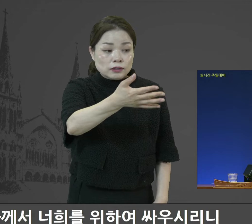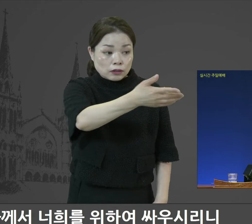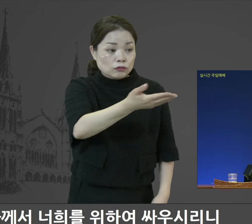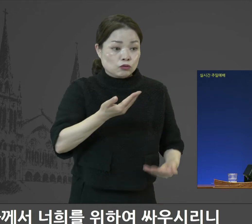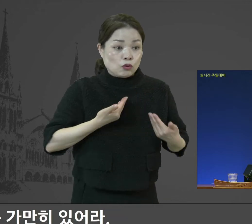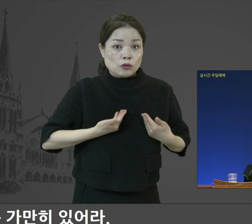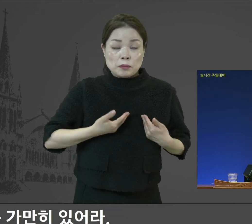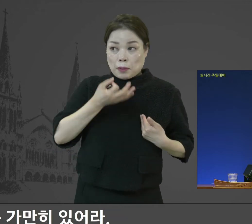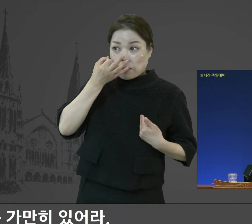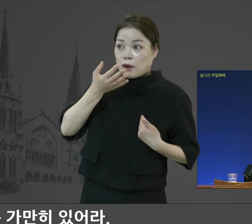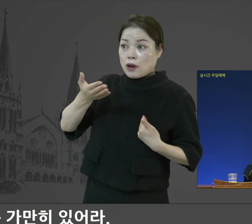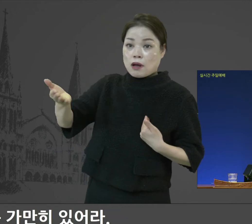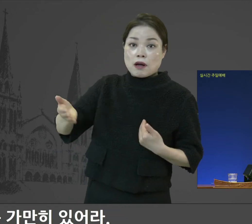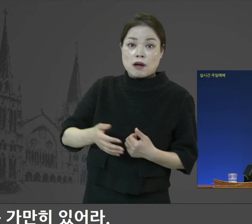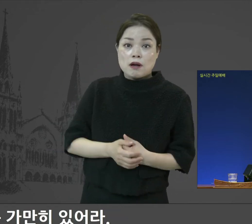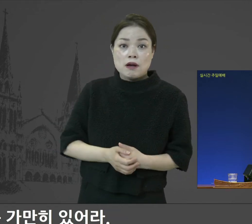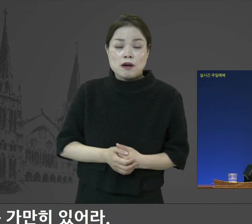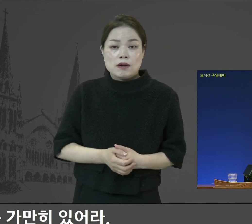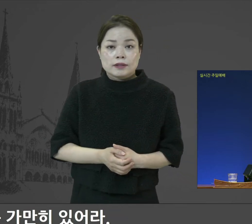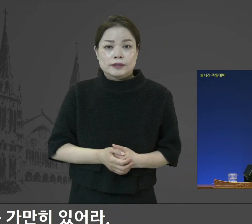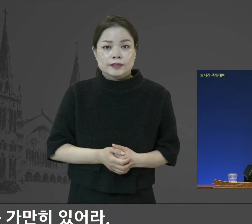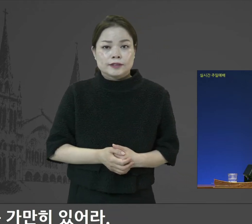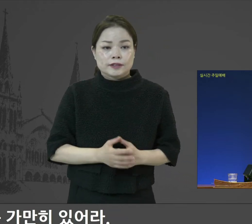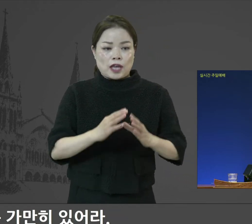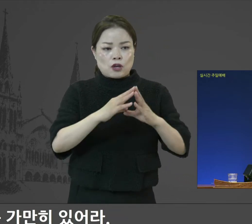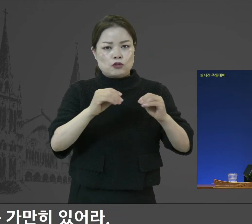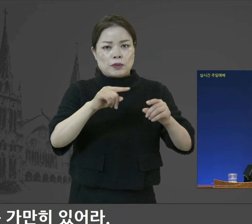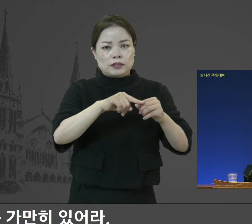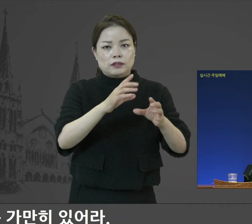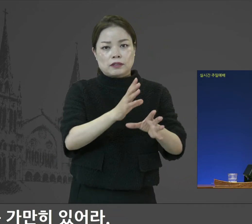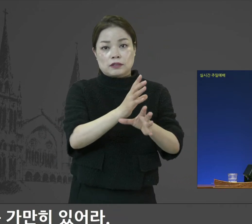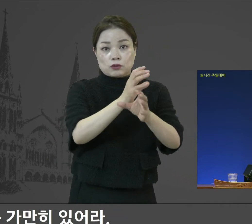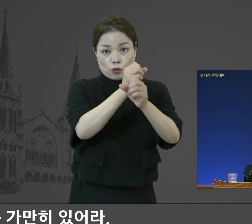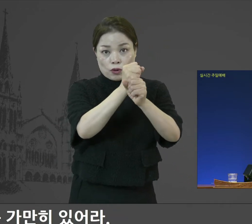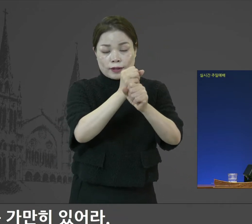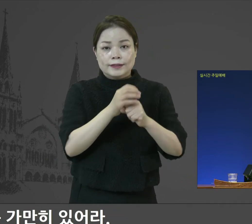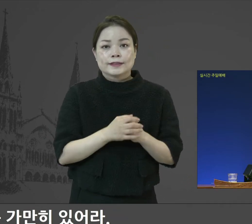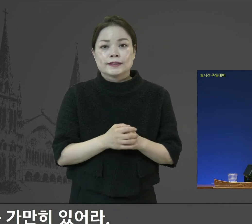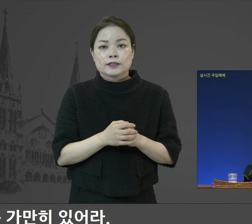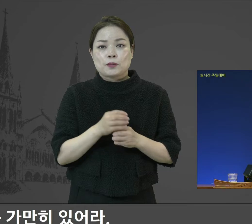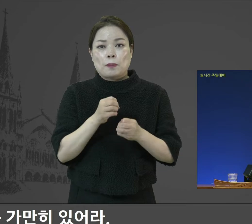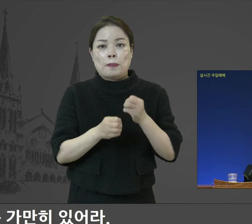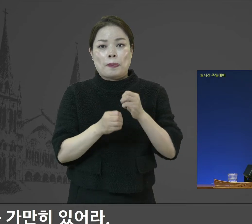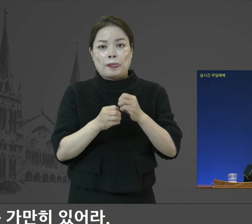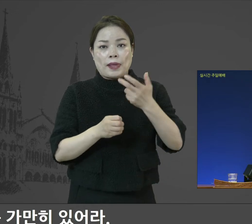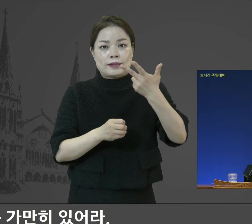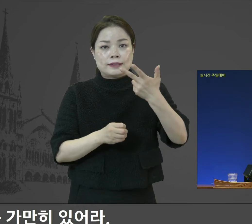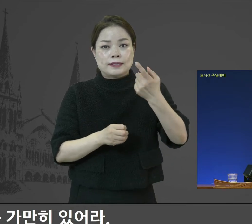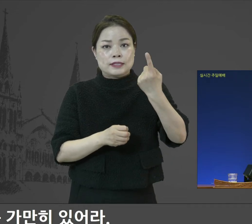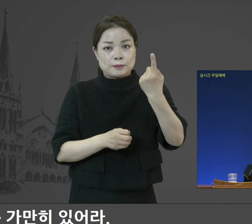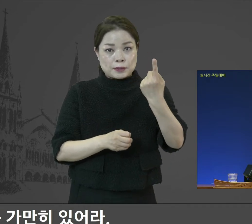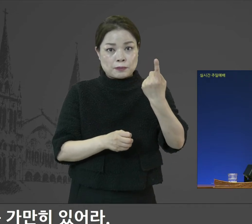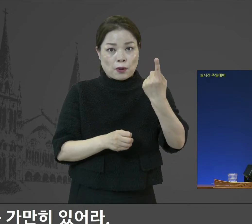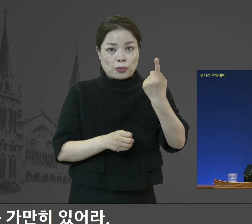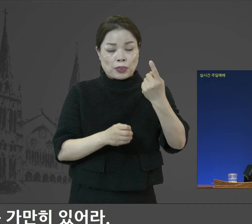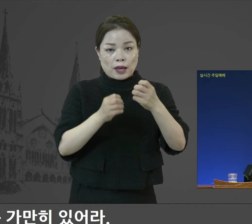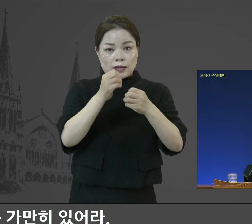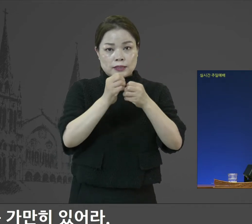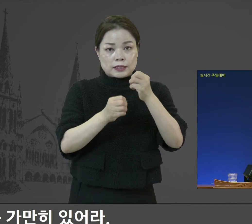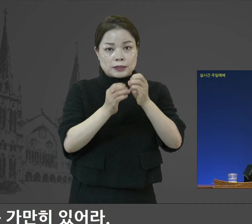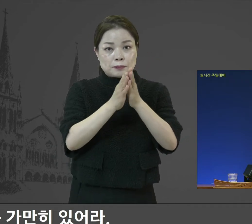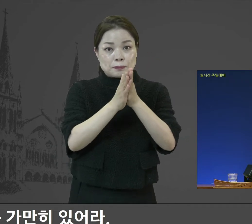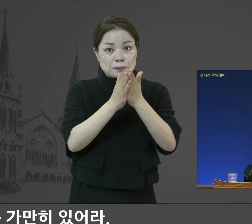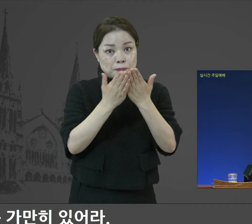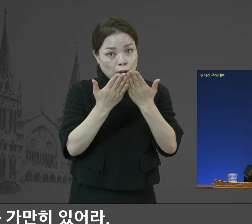이게 애굽에서 있었던 일에 대한 요약인 것이죠. 자, 시편 71편으로 가봅니다.